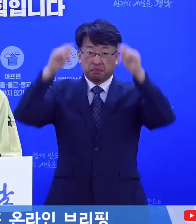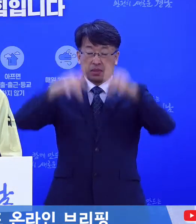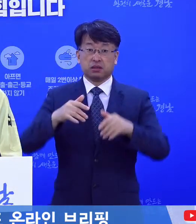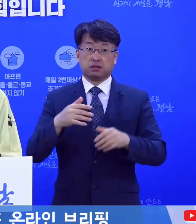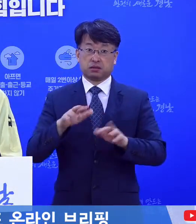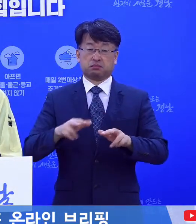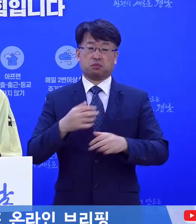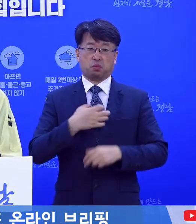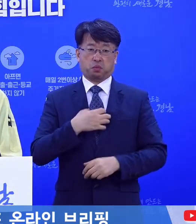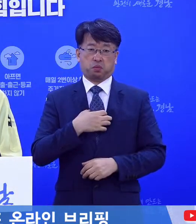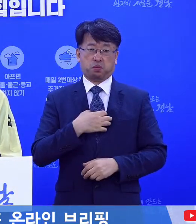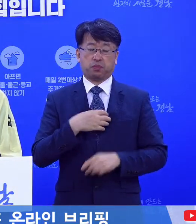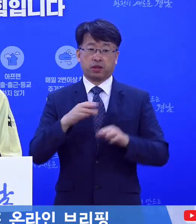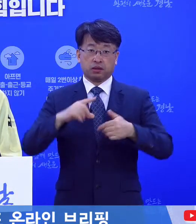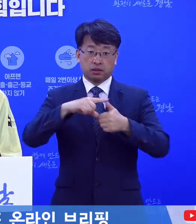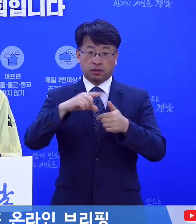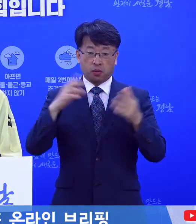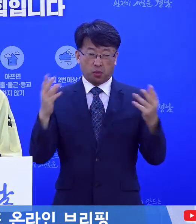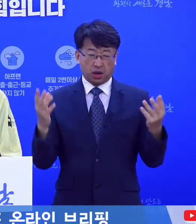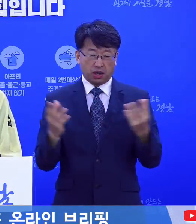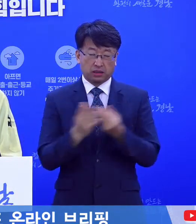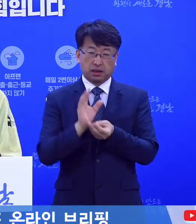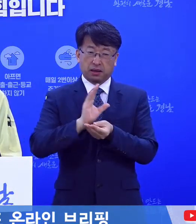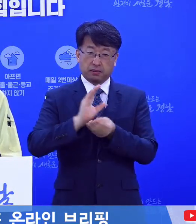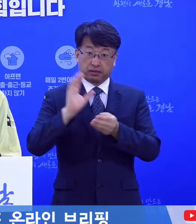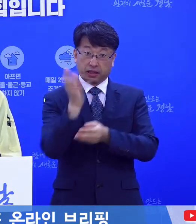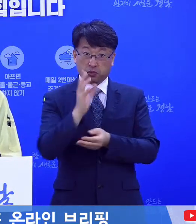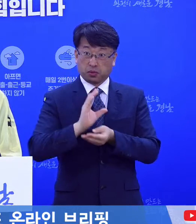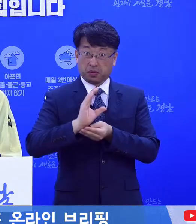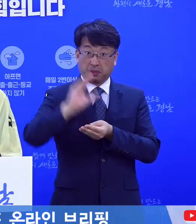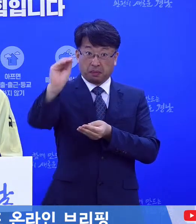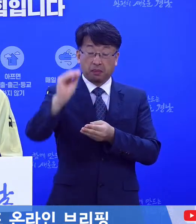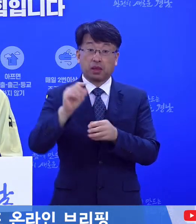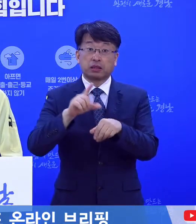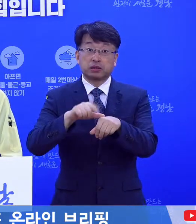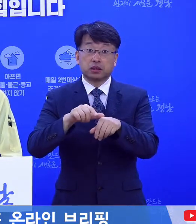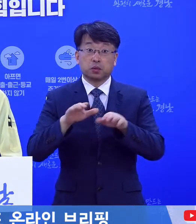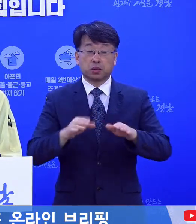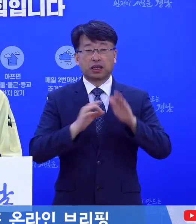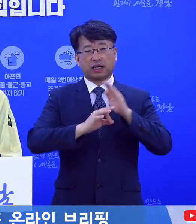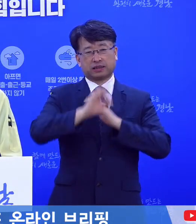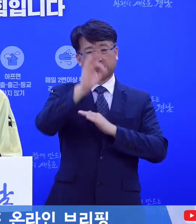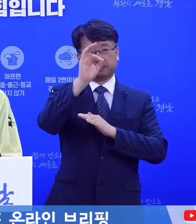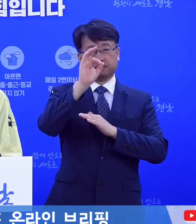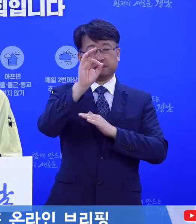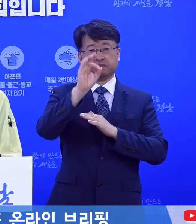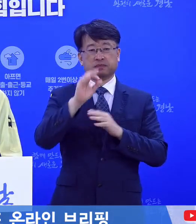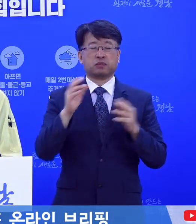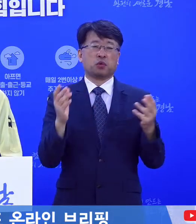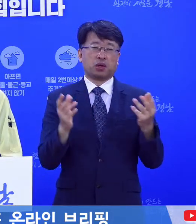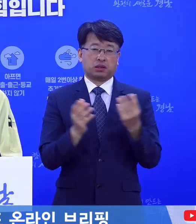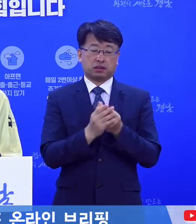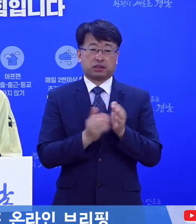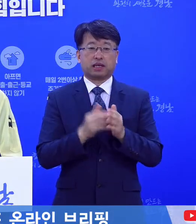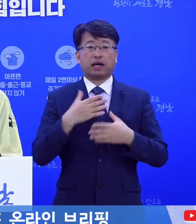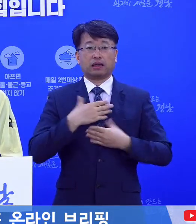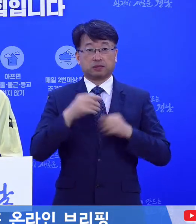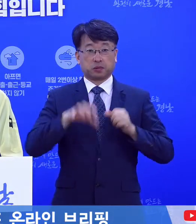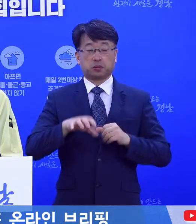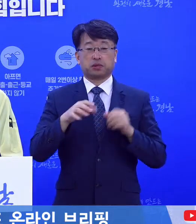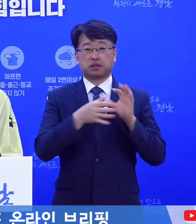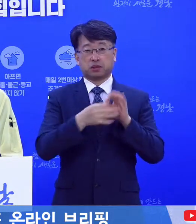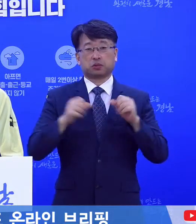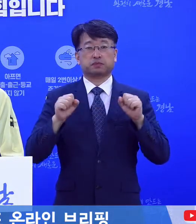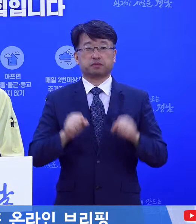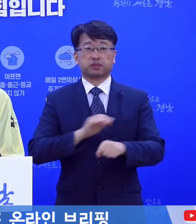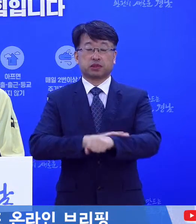만큼 경남이 태풍의 영향권에서 벗어날 것으로 보이는 오늘 오전까지는 안전한 곳에 계속 머물러